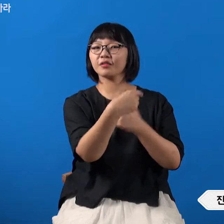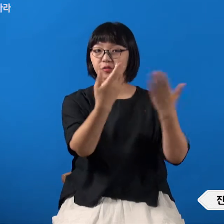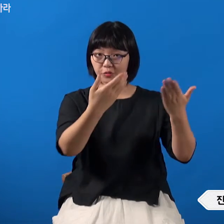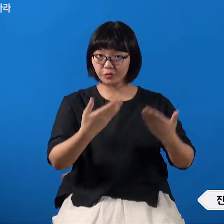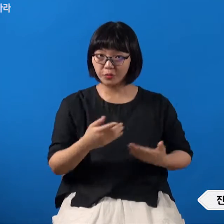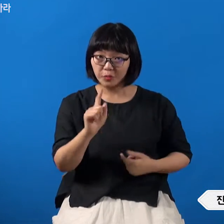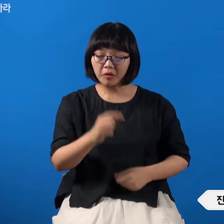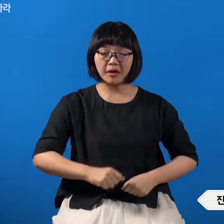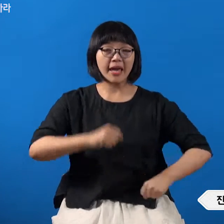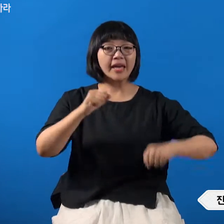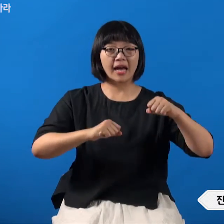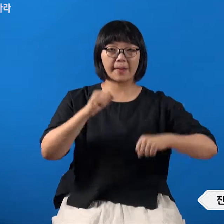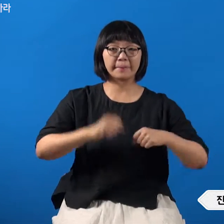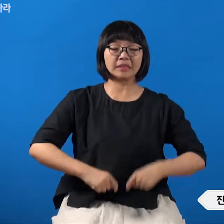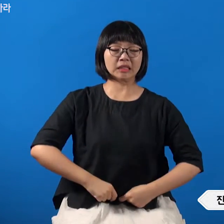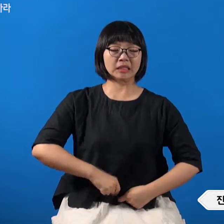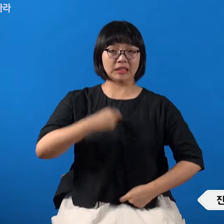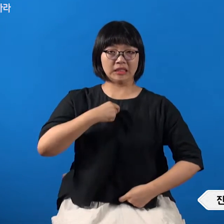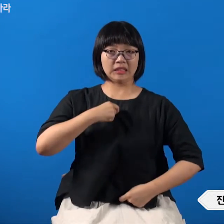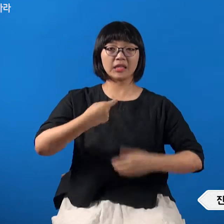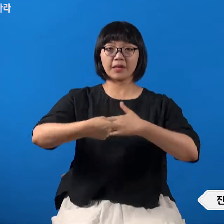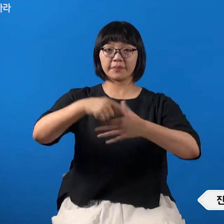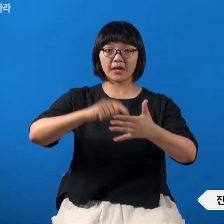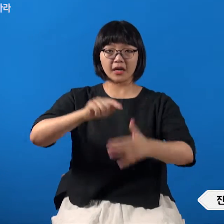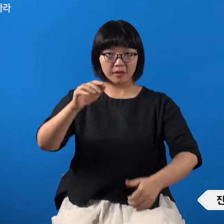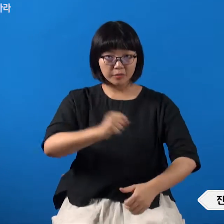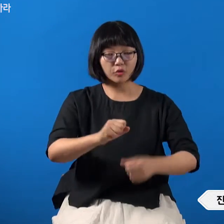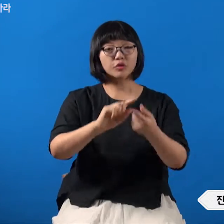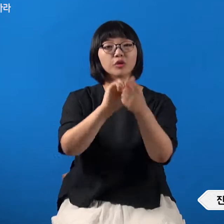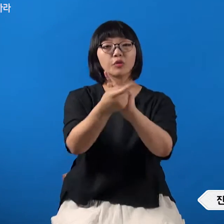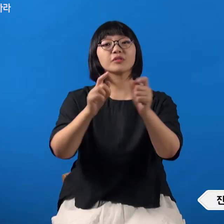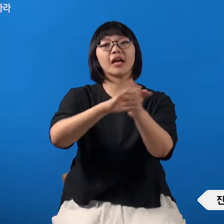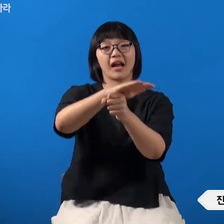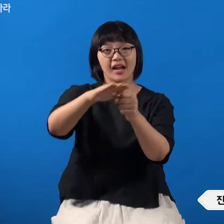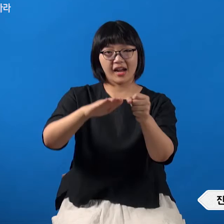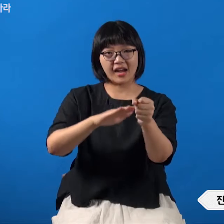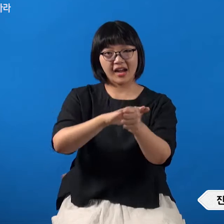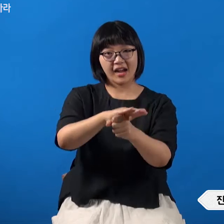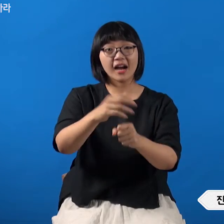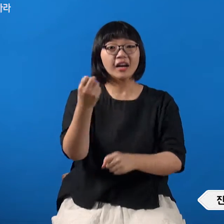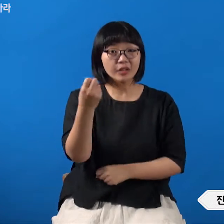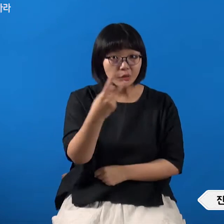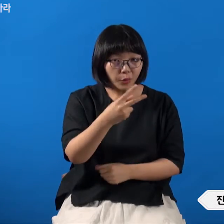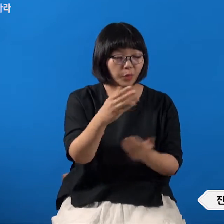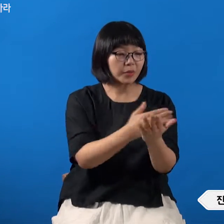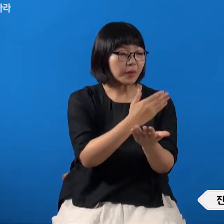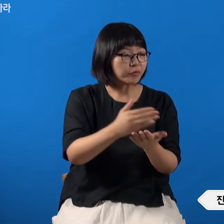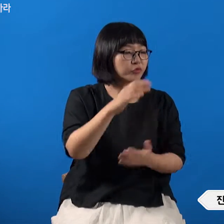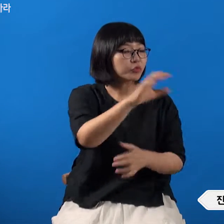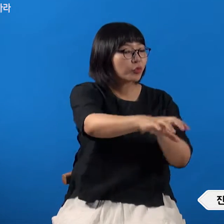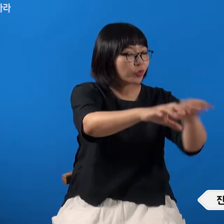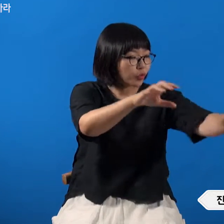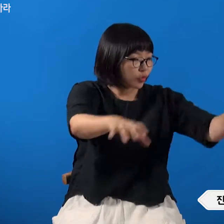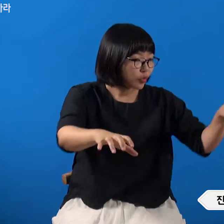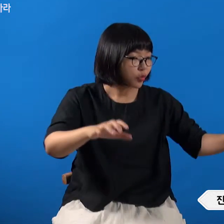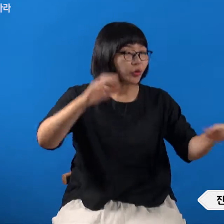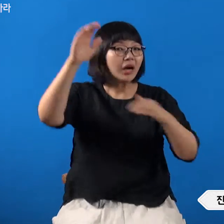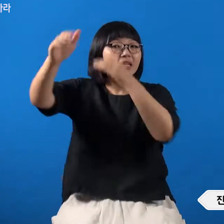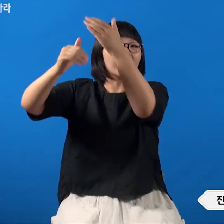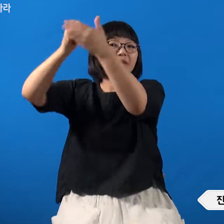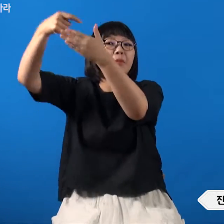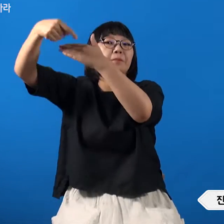진실함으로 사랑하자라고 말씀하시며 우리의 베푸는 그곳에 하나님의 마음이 있다는